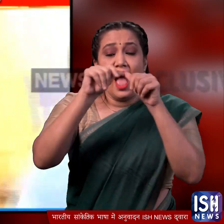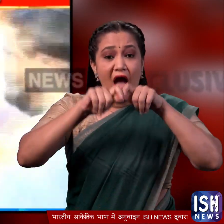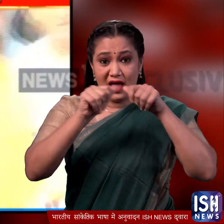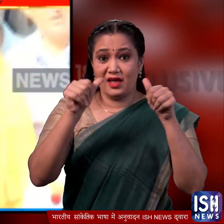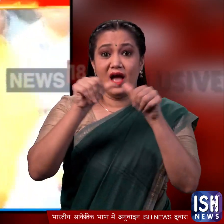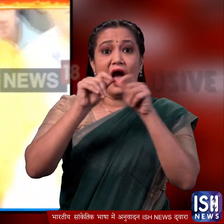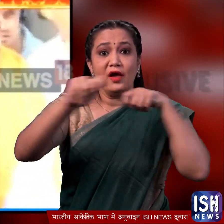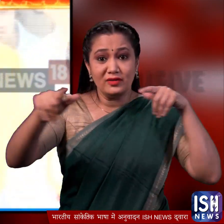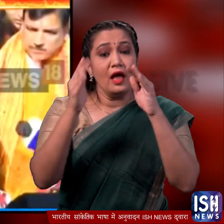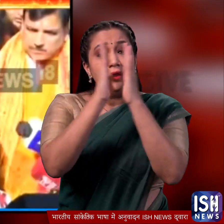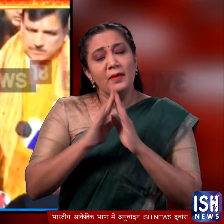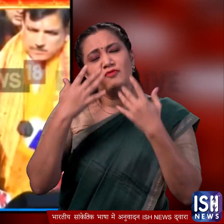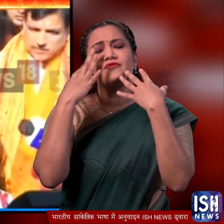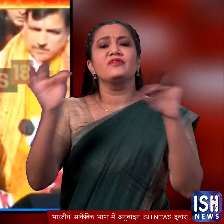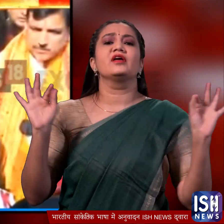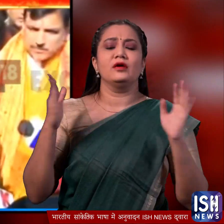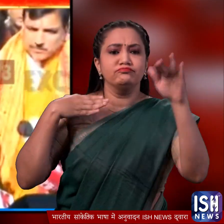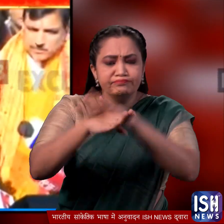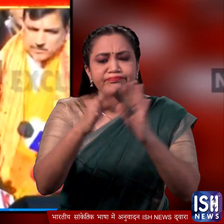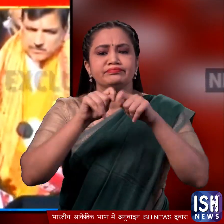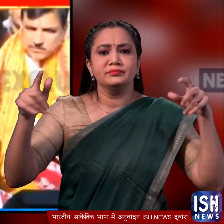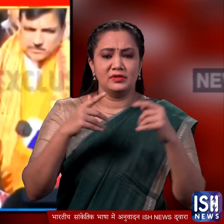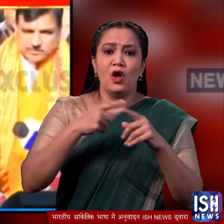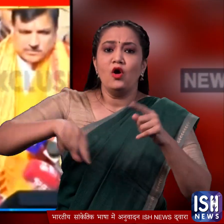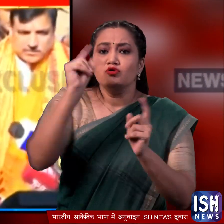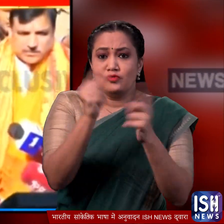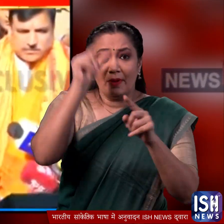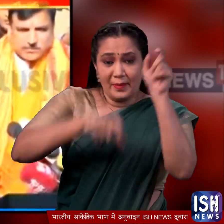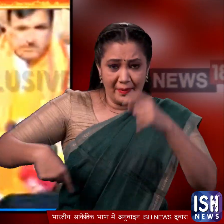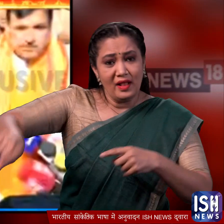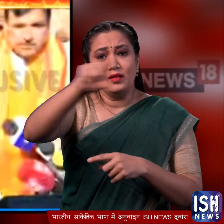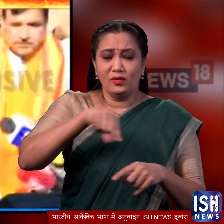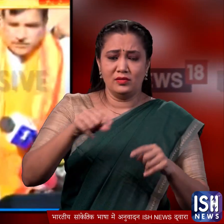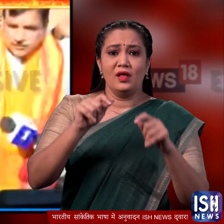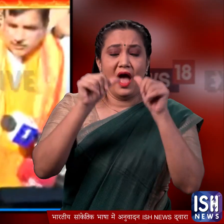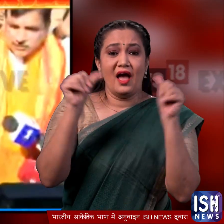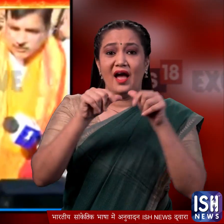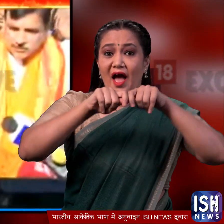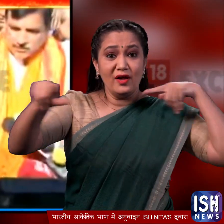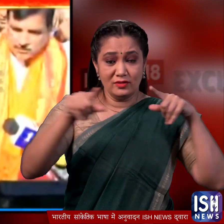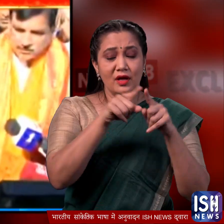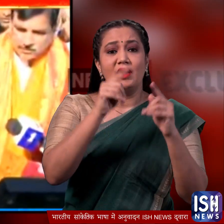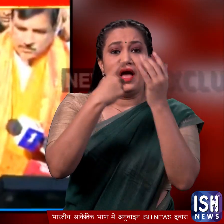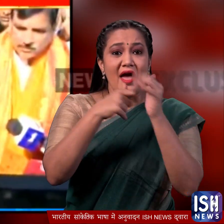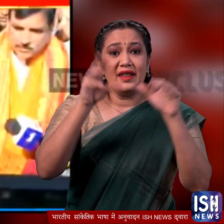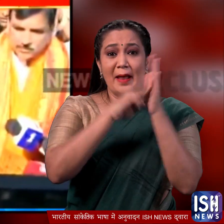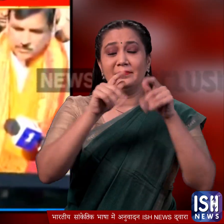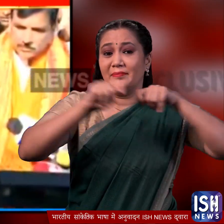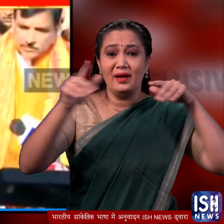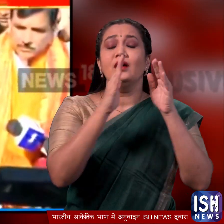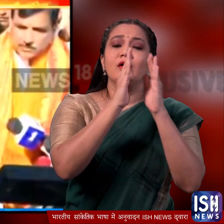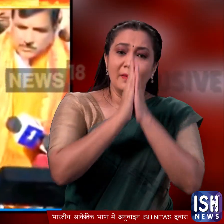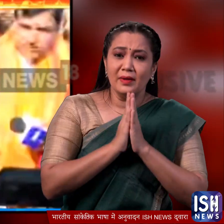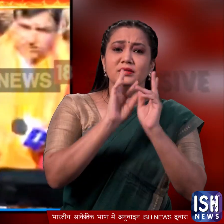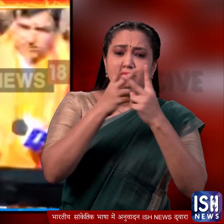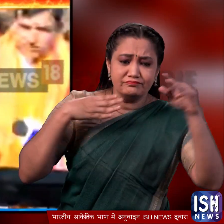दर्शन करना फ्री होगा। हम लोग सभी उत्तर प्रदेश वासियों को अयोध्या राम जी के दर्शन कराने के